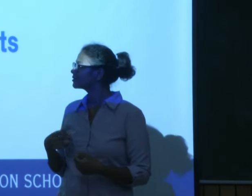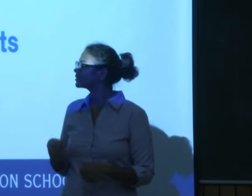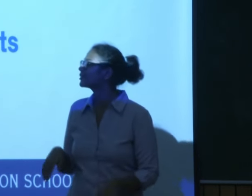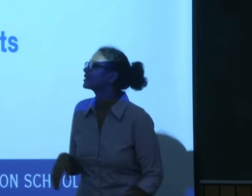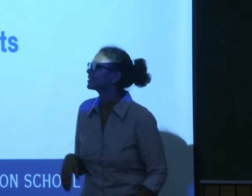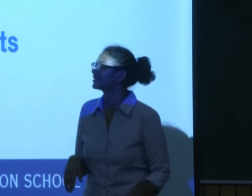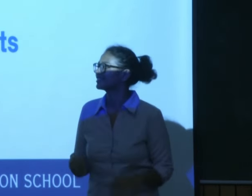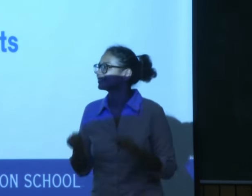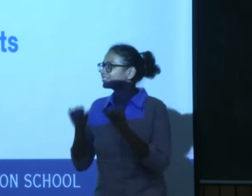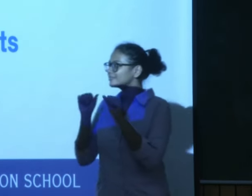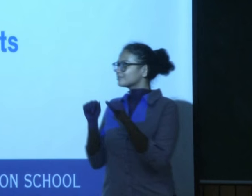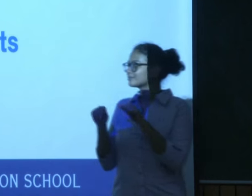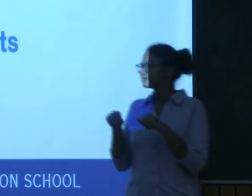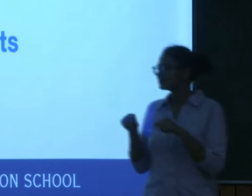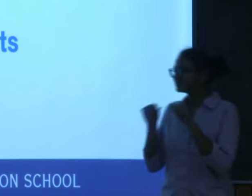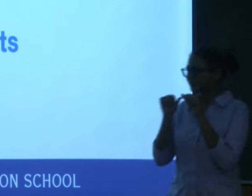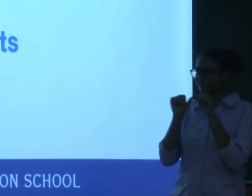repeat. They are saying repeat.